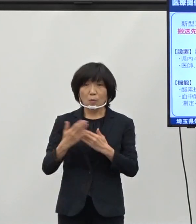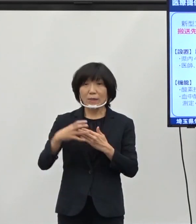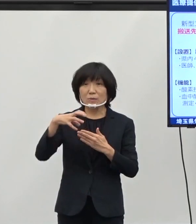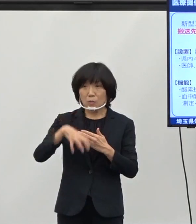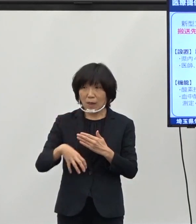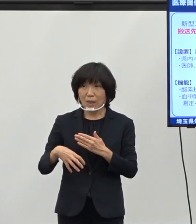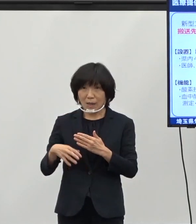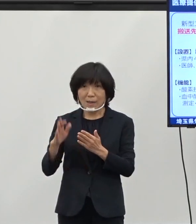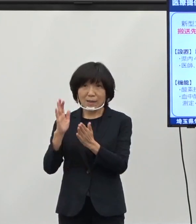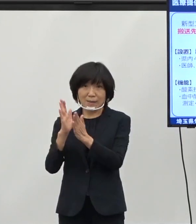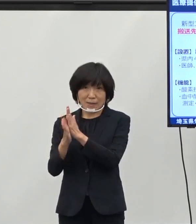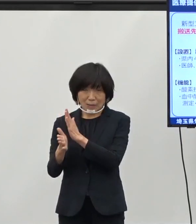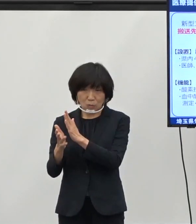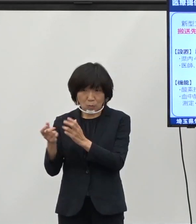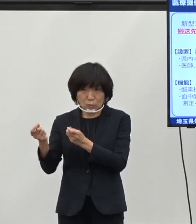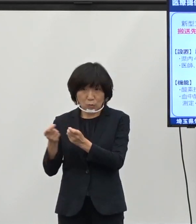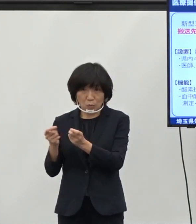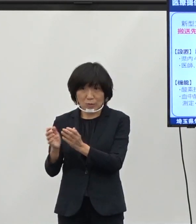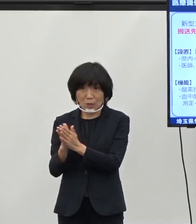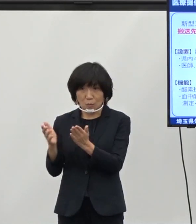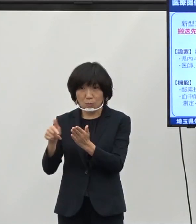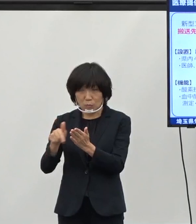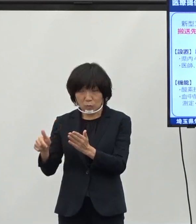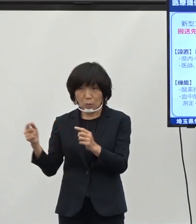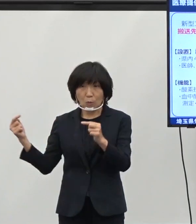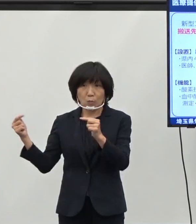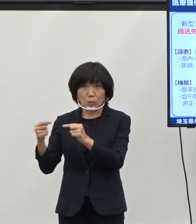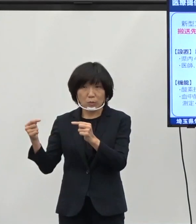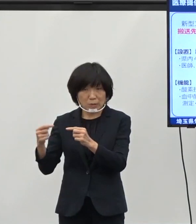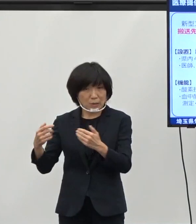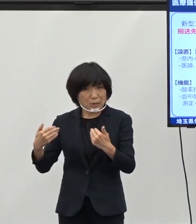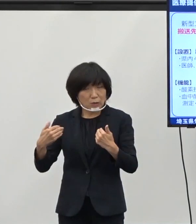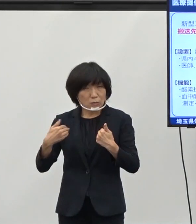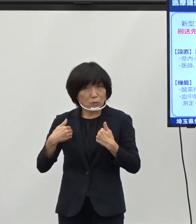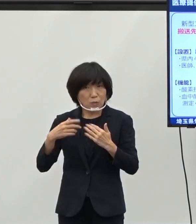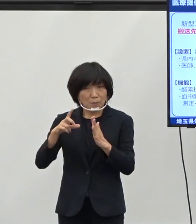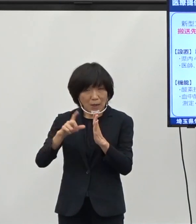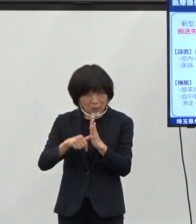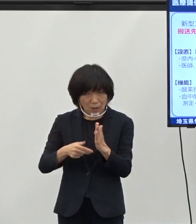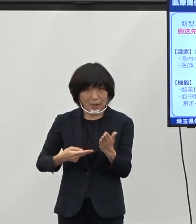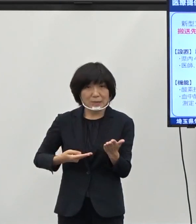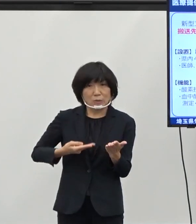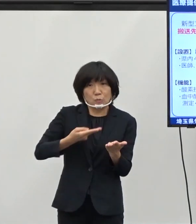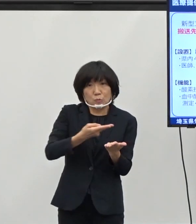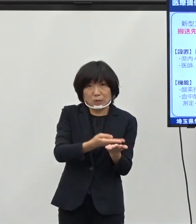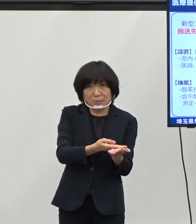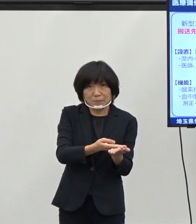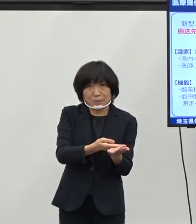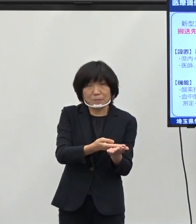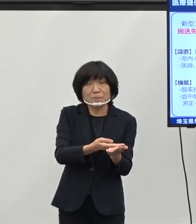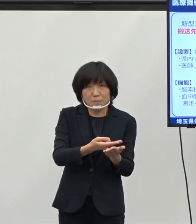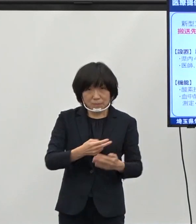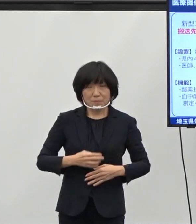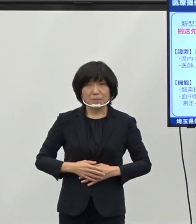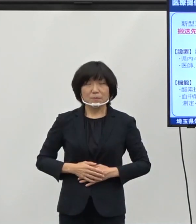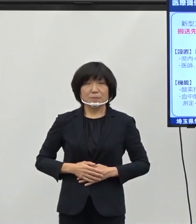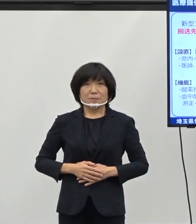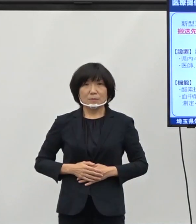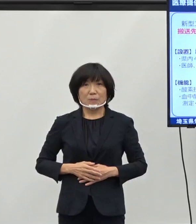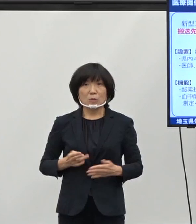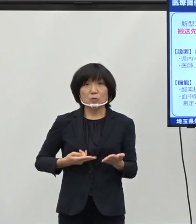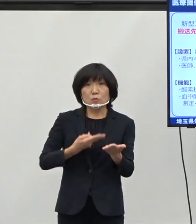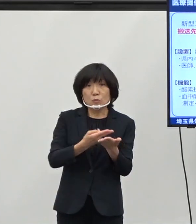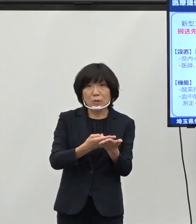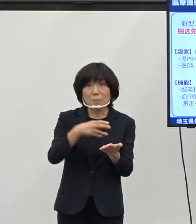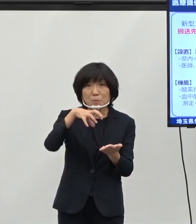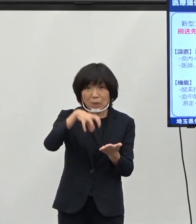の調整本部と協議をし、必要な場合には入院となります。ただこの場合入